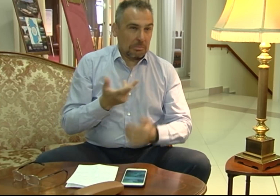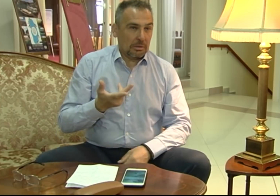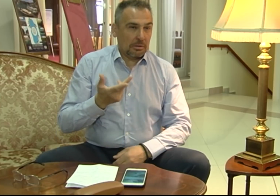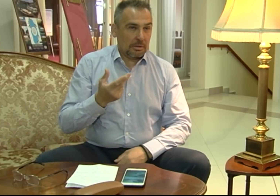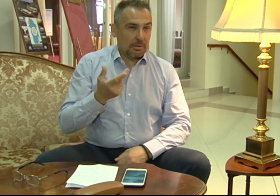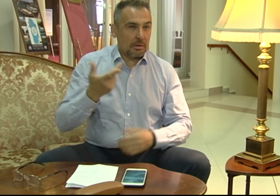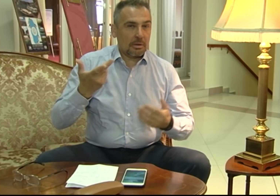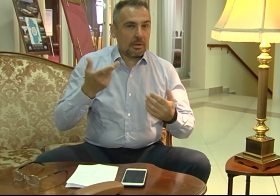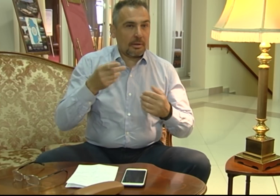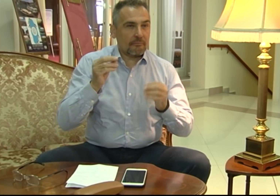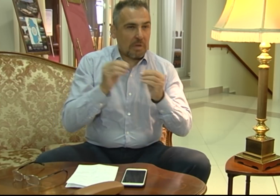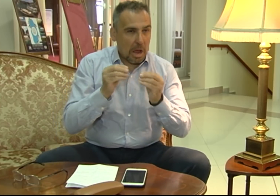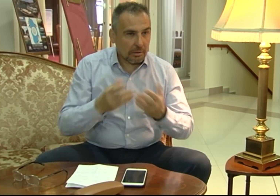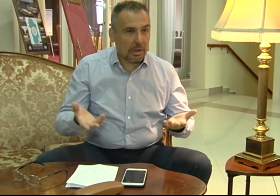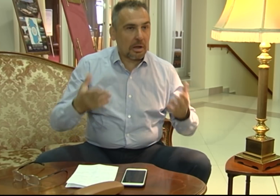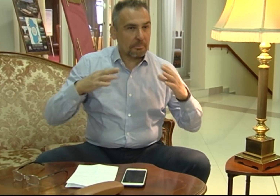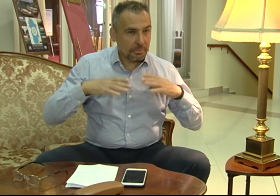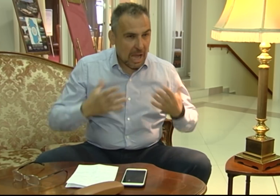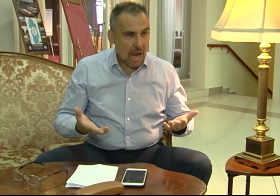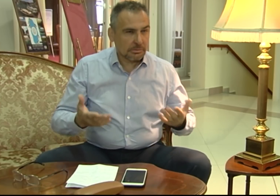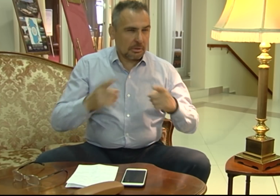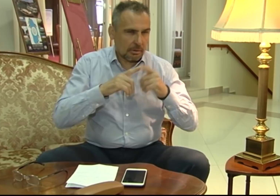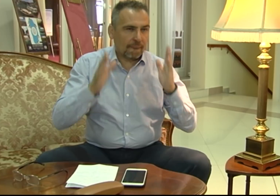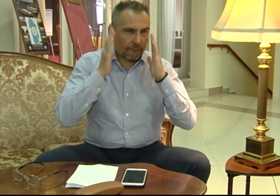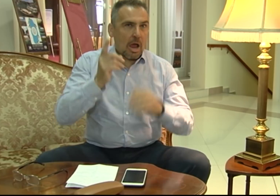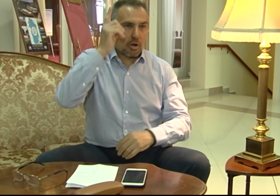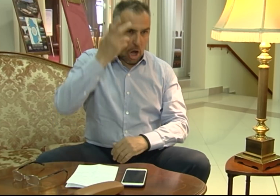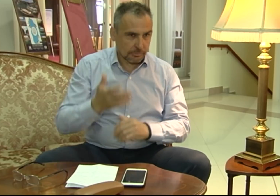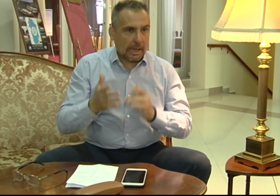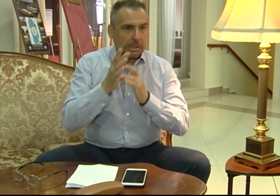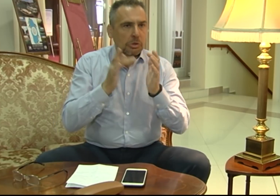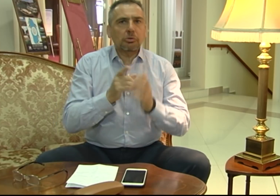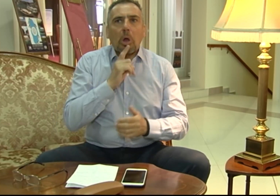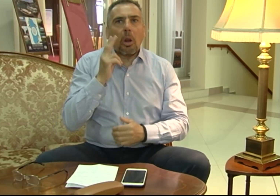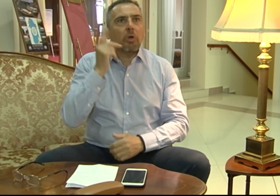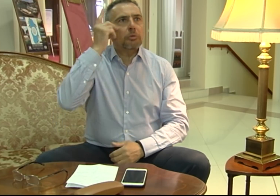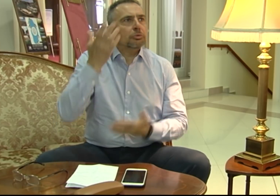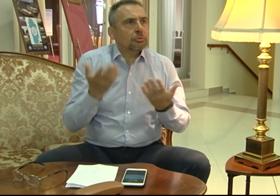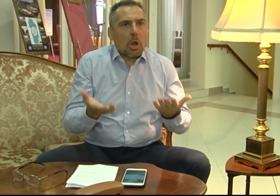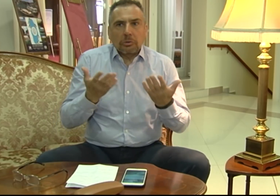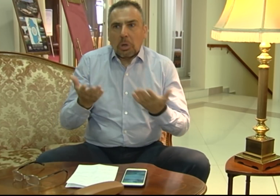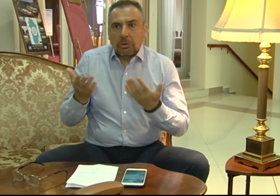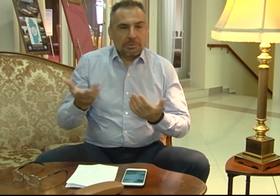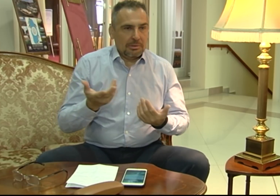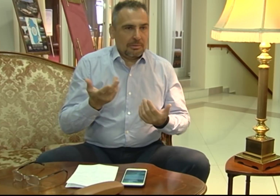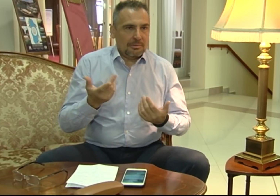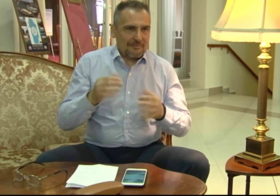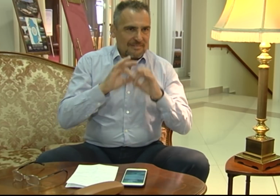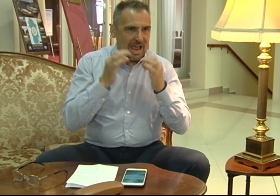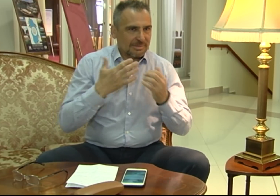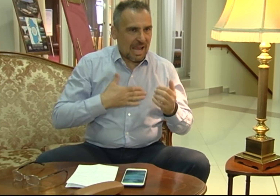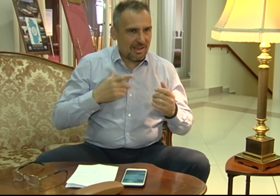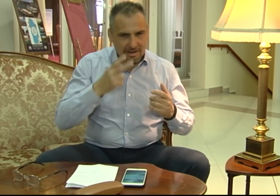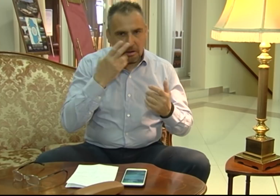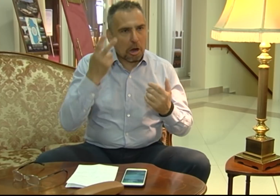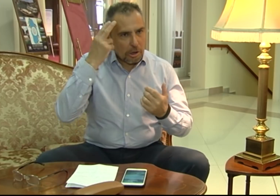од Европа сработиле, брго ми стана јасно дека не очекува напорна работа. Секој ден таму, од утро до вечер, имаше предавања